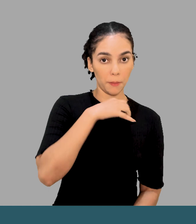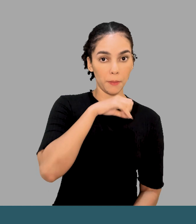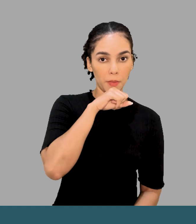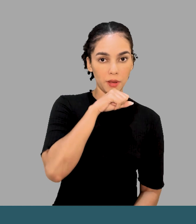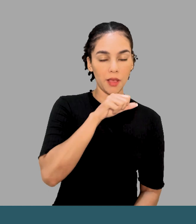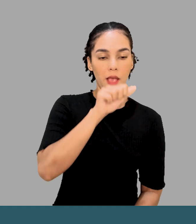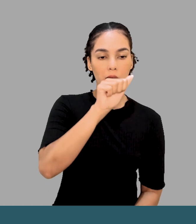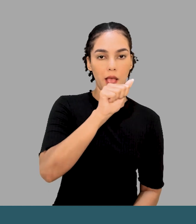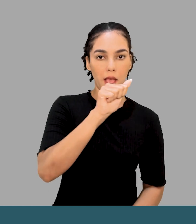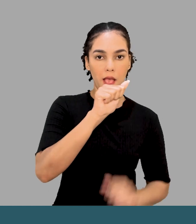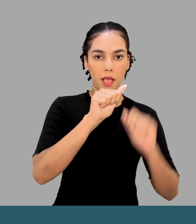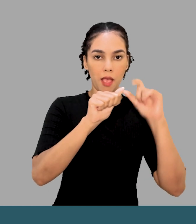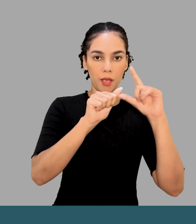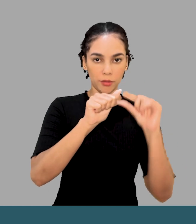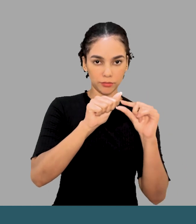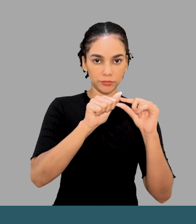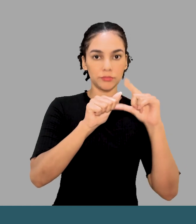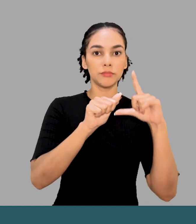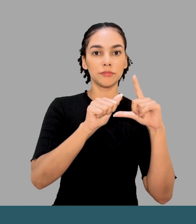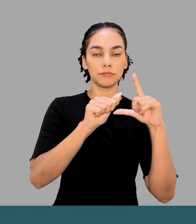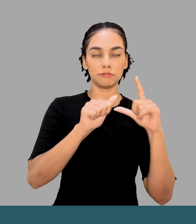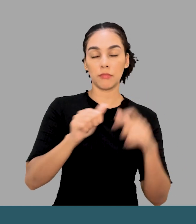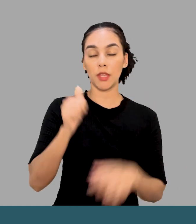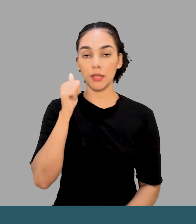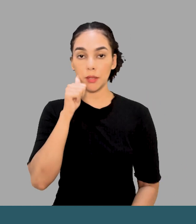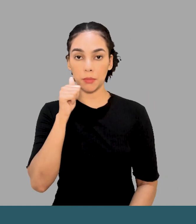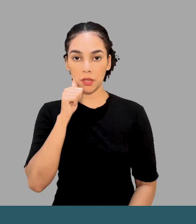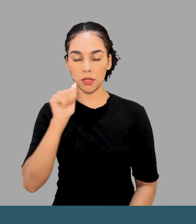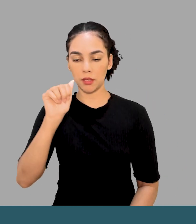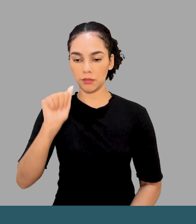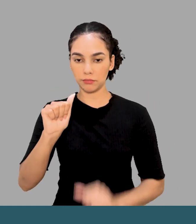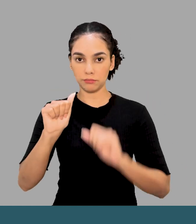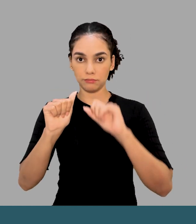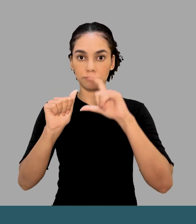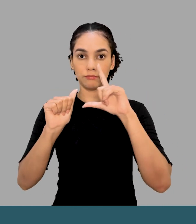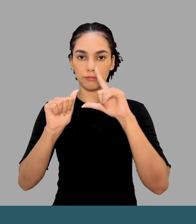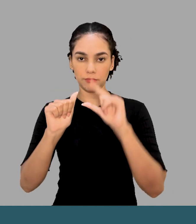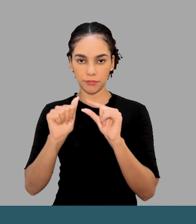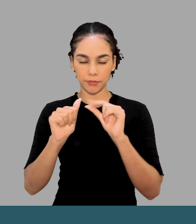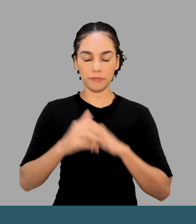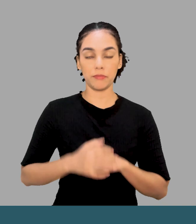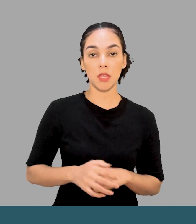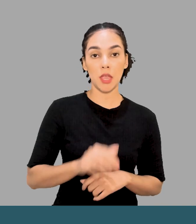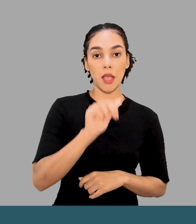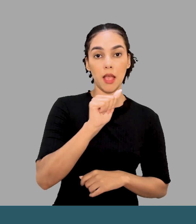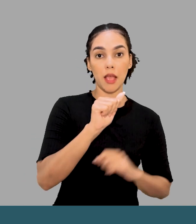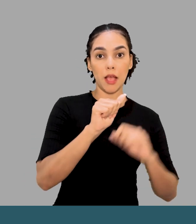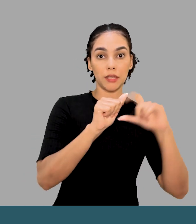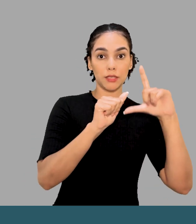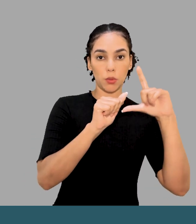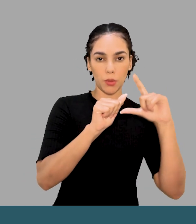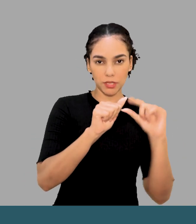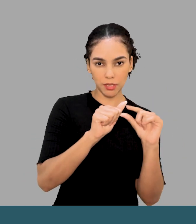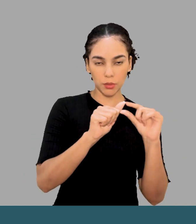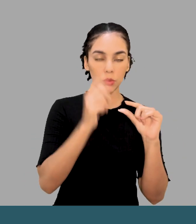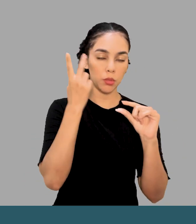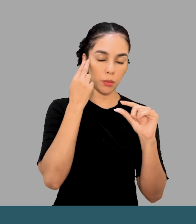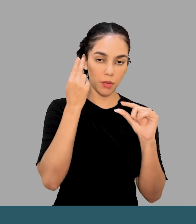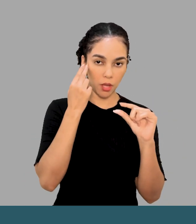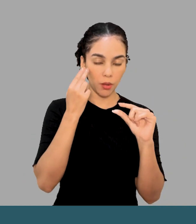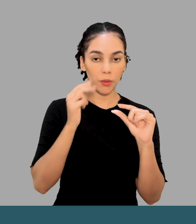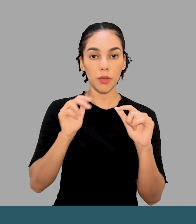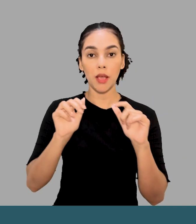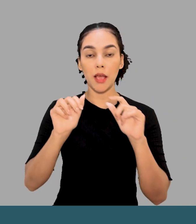Da mamãe vem azão, azinho. Azão, azão, normais. Azão, azinho do papai e o azinho da mamãe,